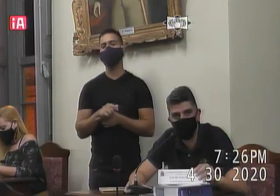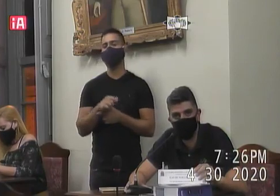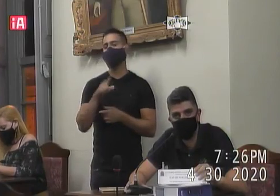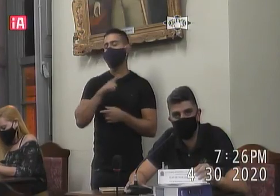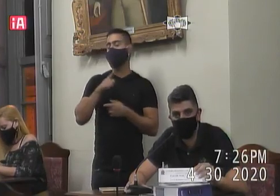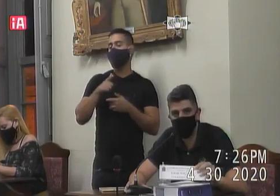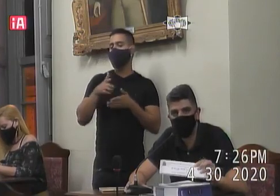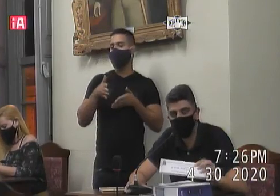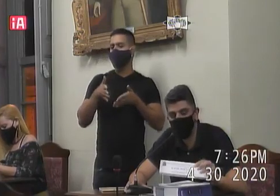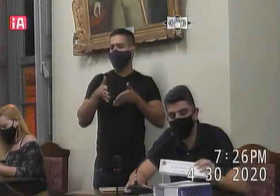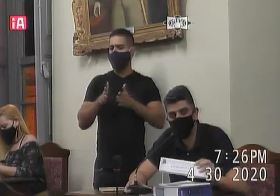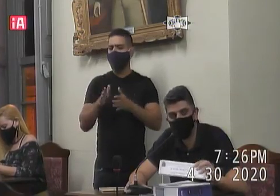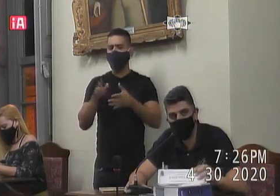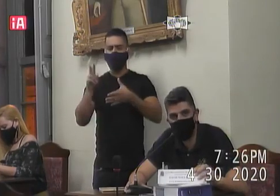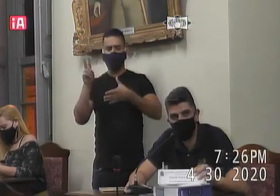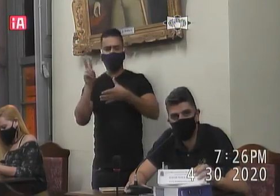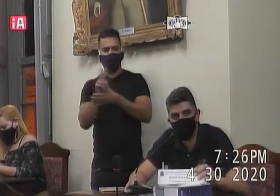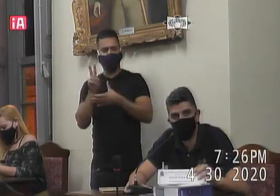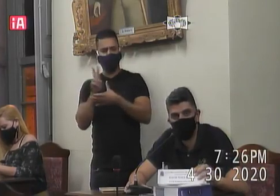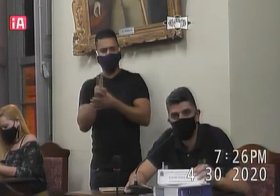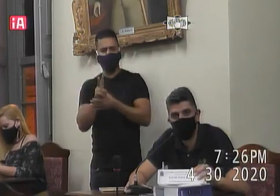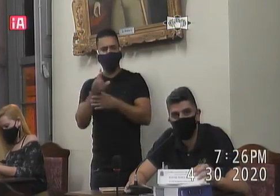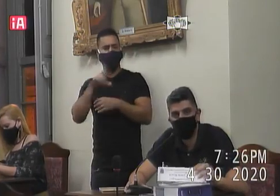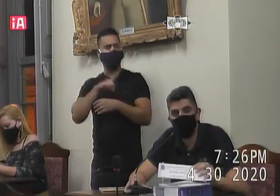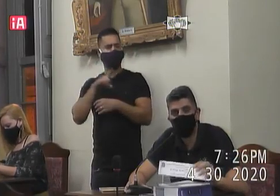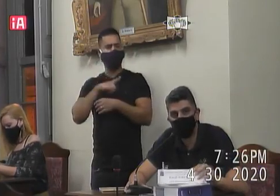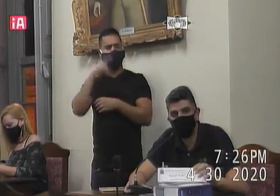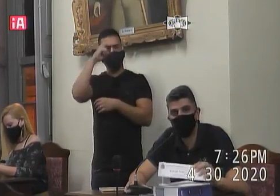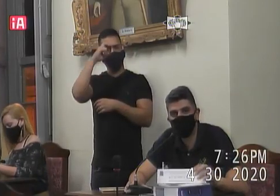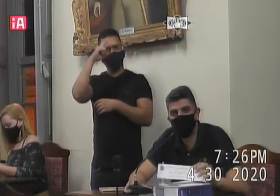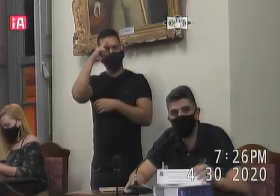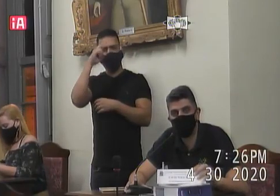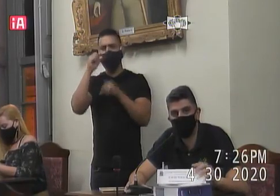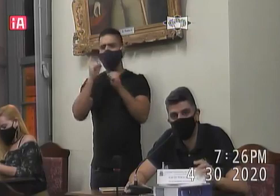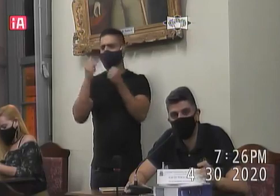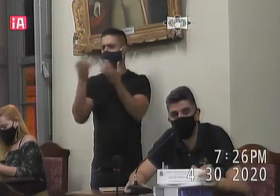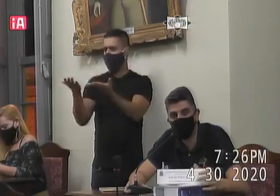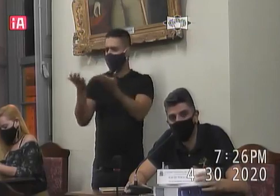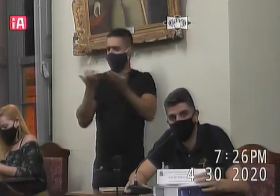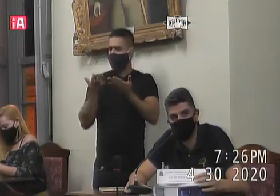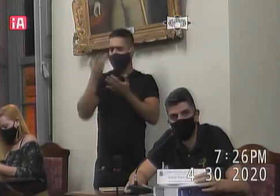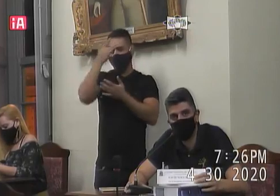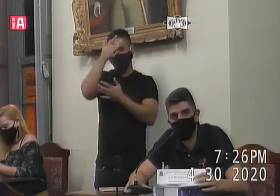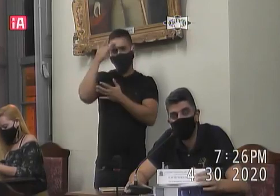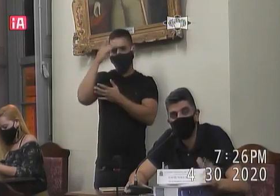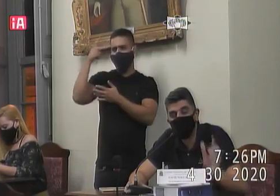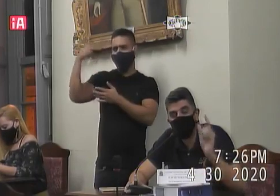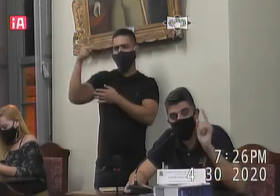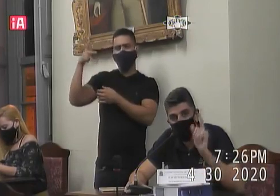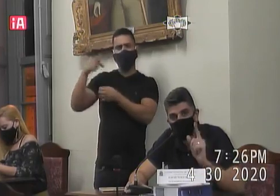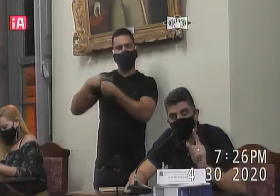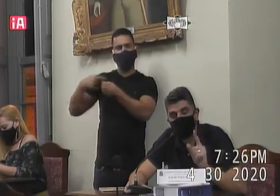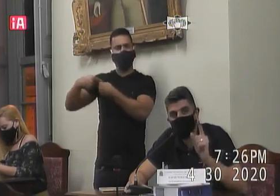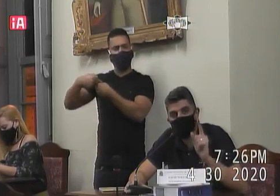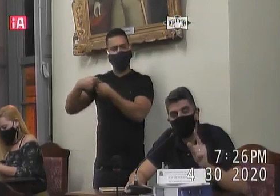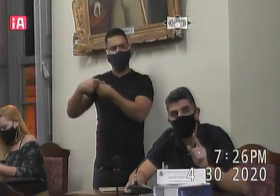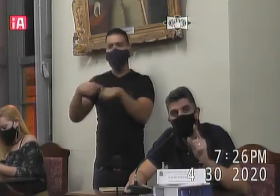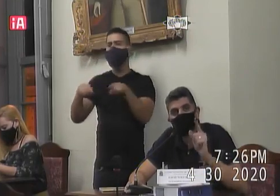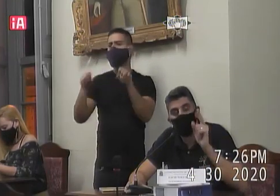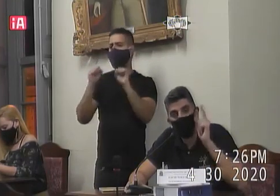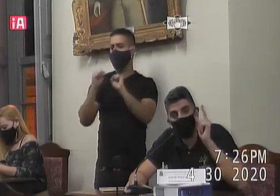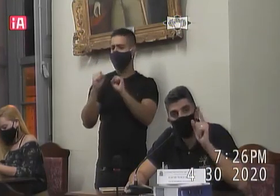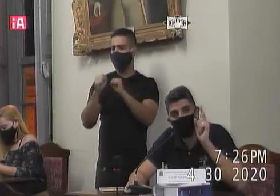cidade que tem um hospital que pode receber doentes de fora e pode